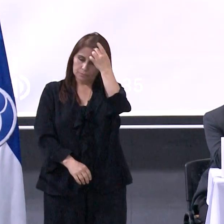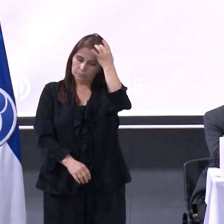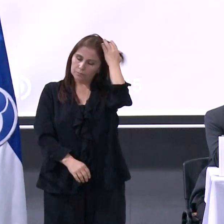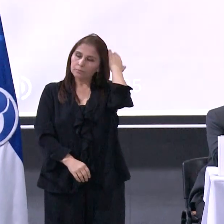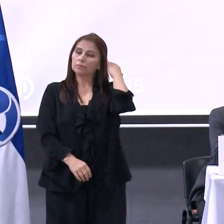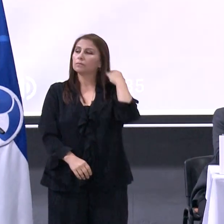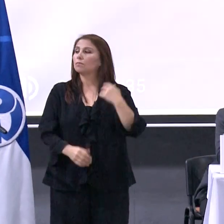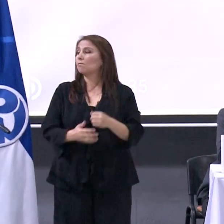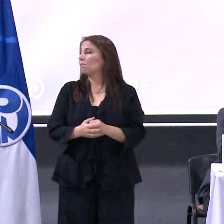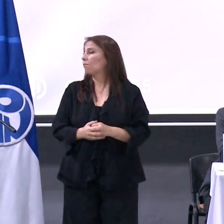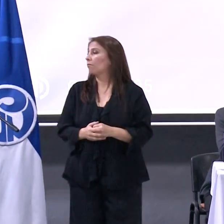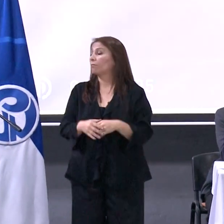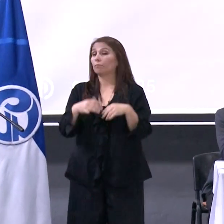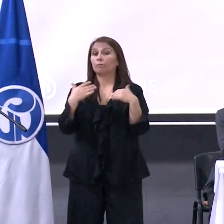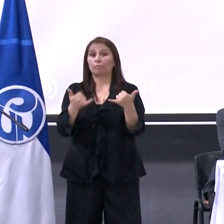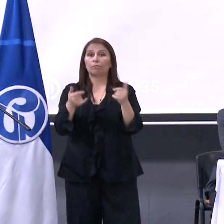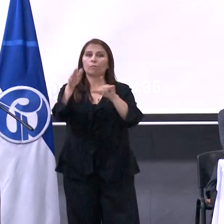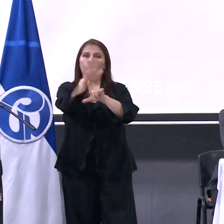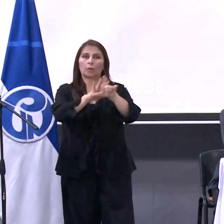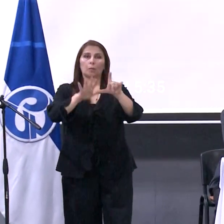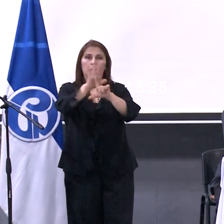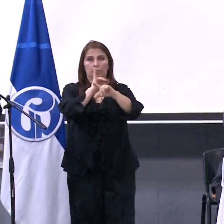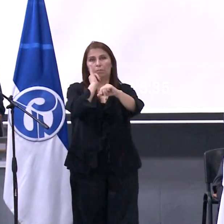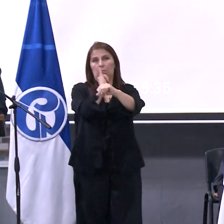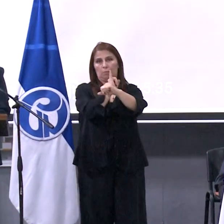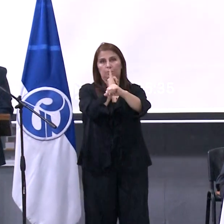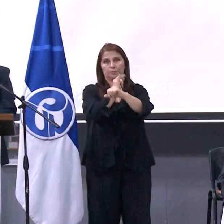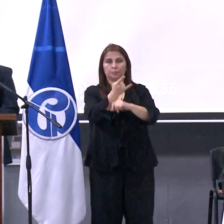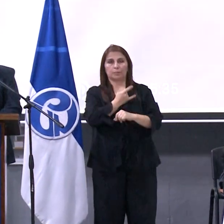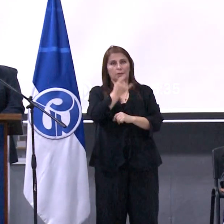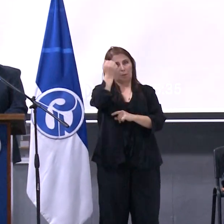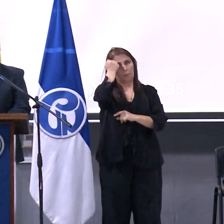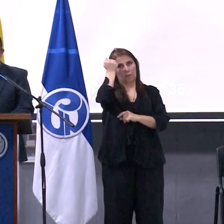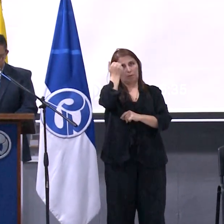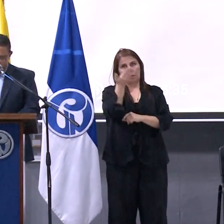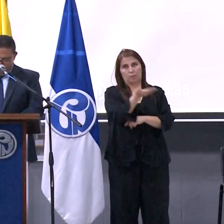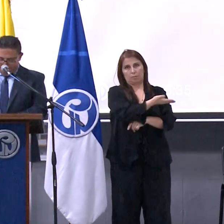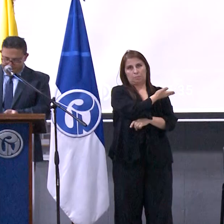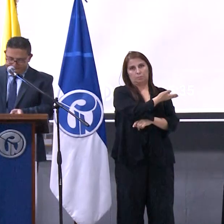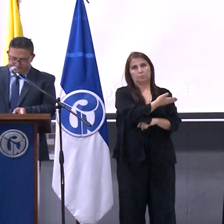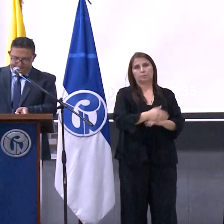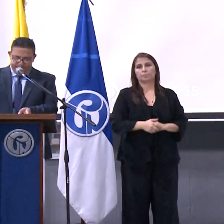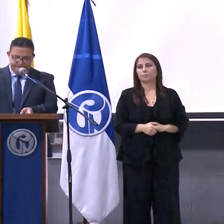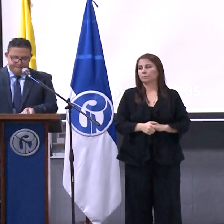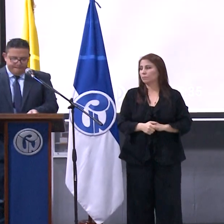a continuación un vídeo institucional de la universidad pedagógica nacional